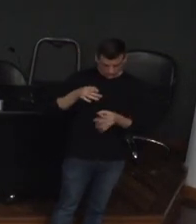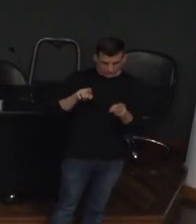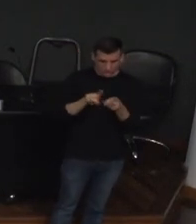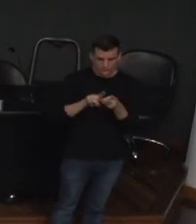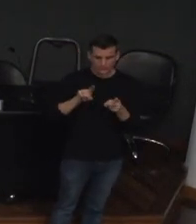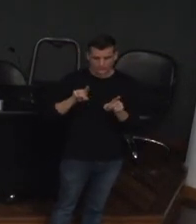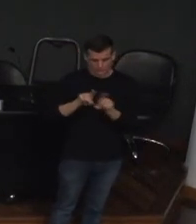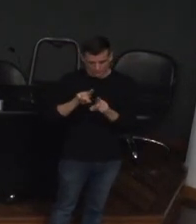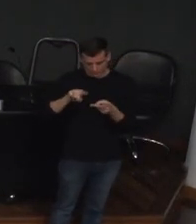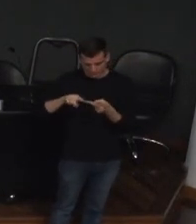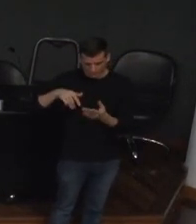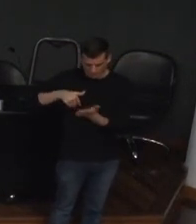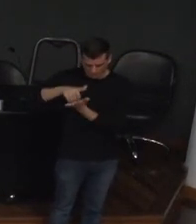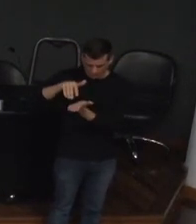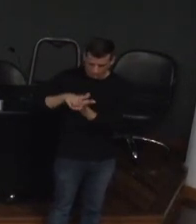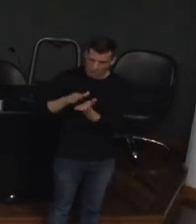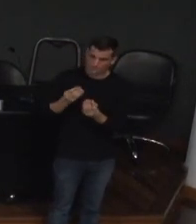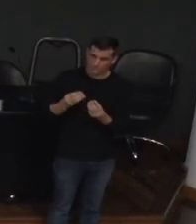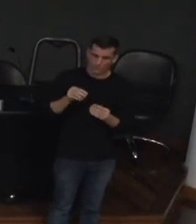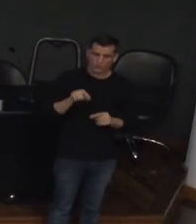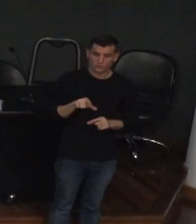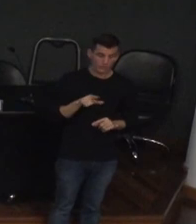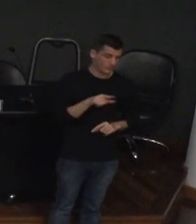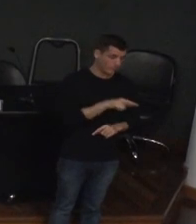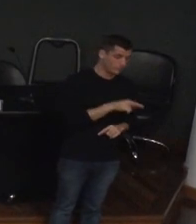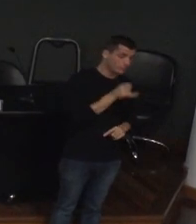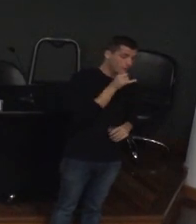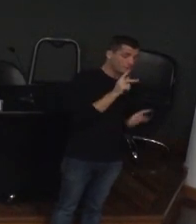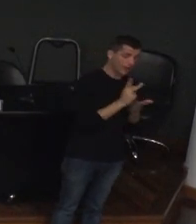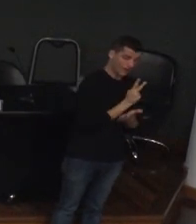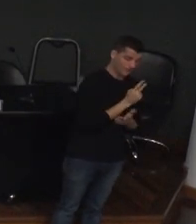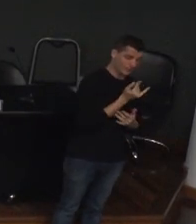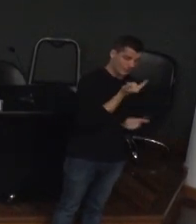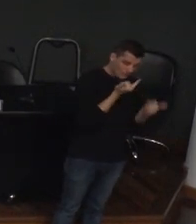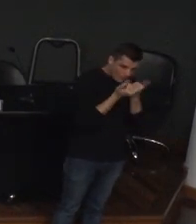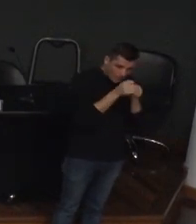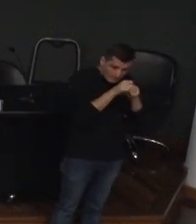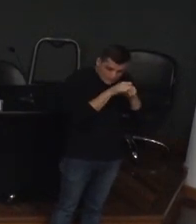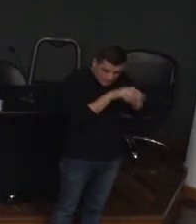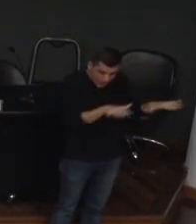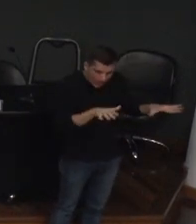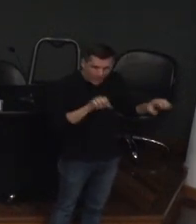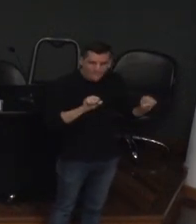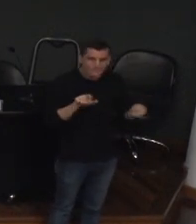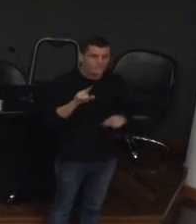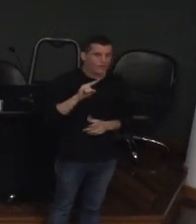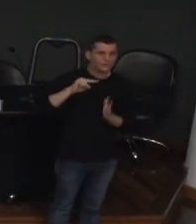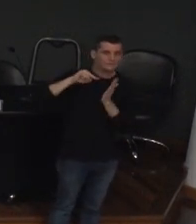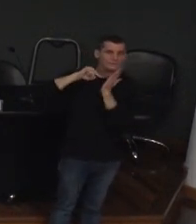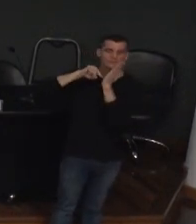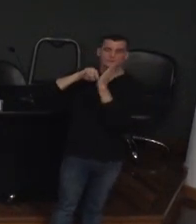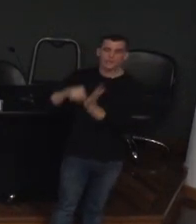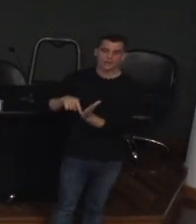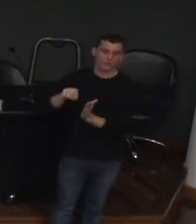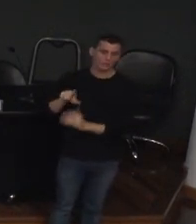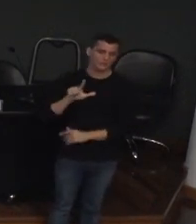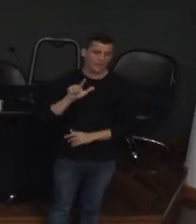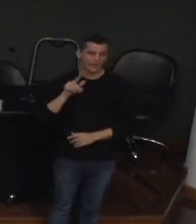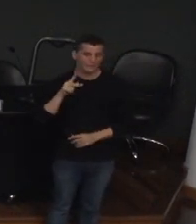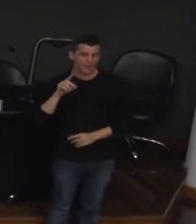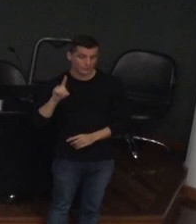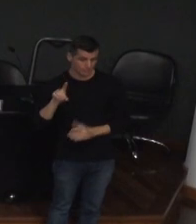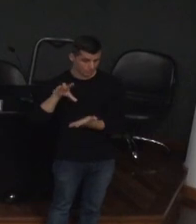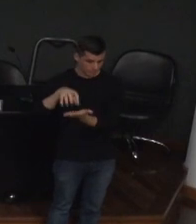no vazamento, o titular ele pode fazer uma denúncia lá à NPD, né, ou ele pode até usar o próprio encarregado de